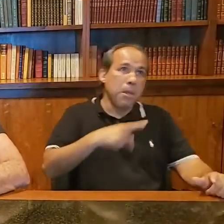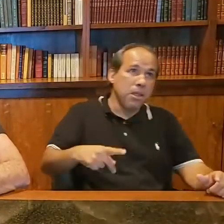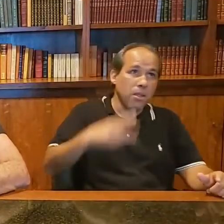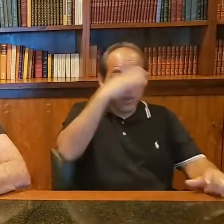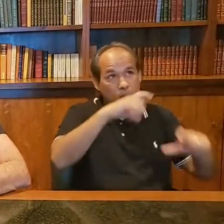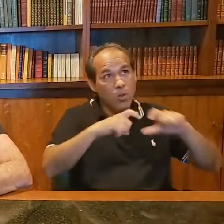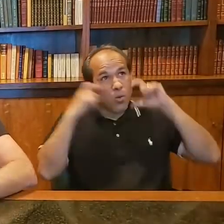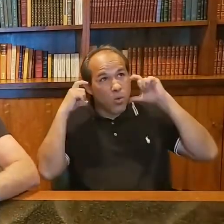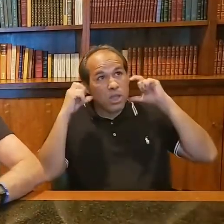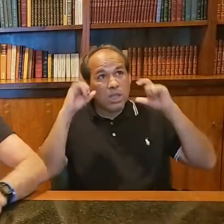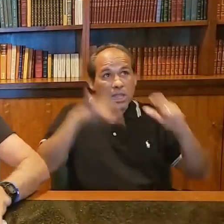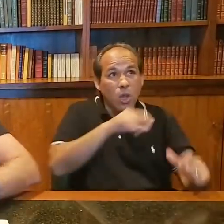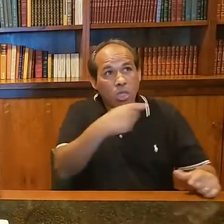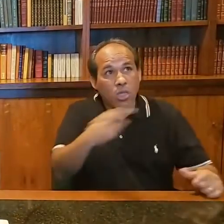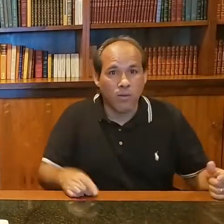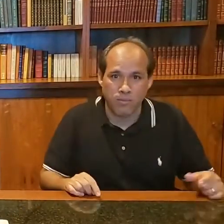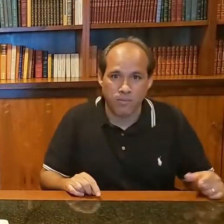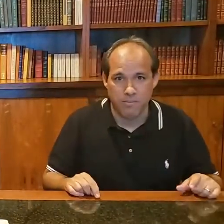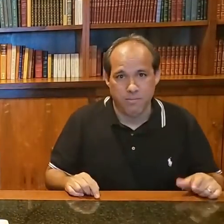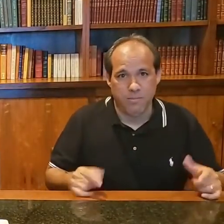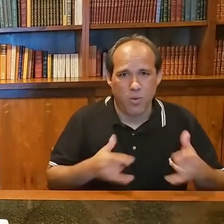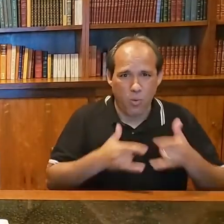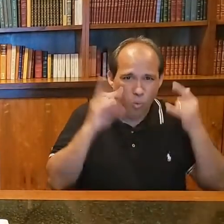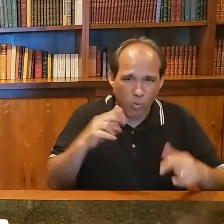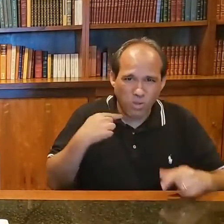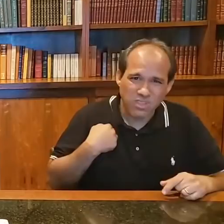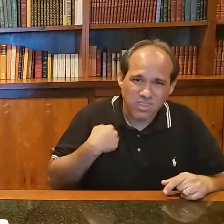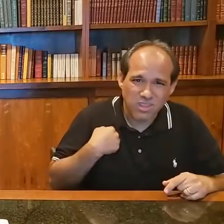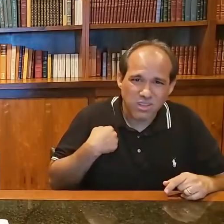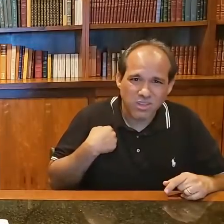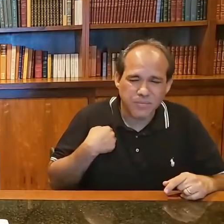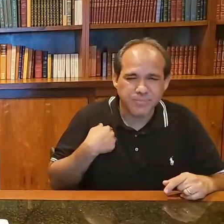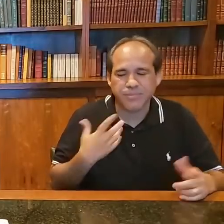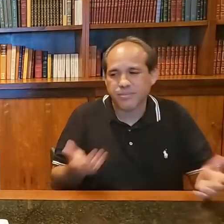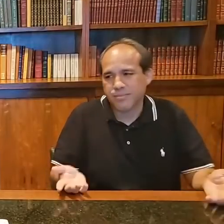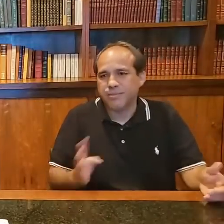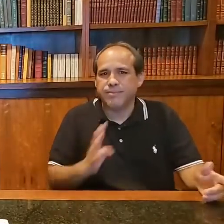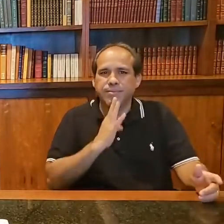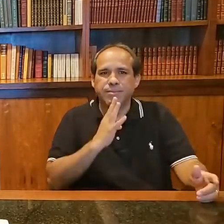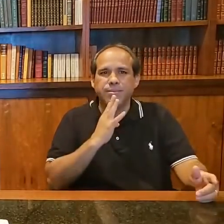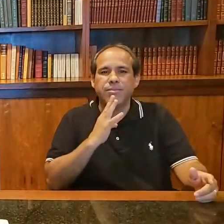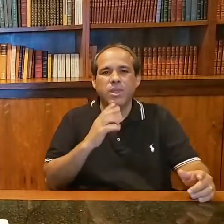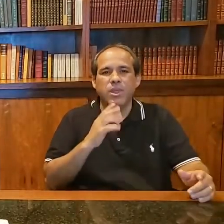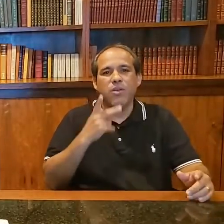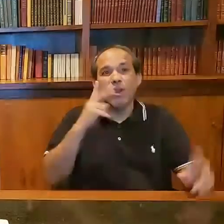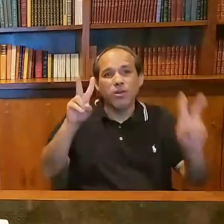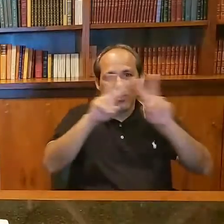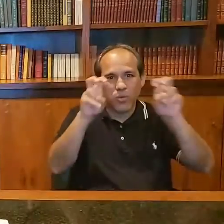máscara... Vocês estão vendo aí o vazamento aí